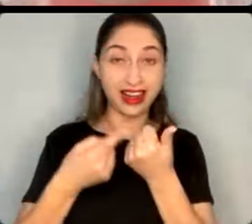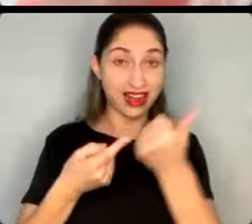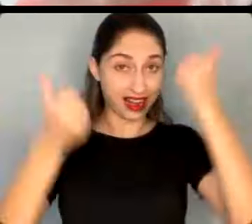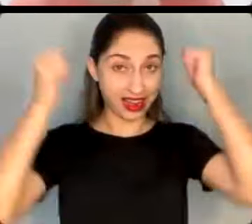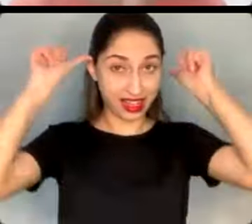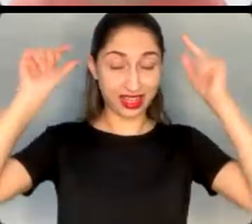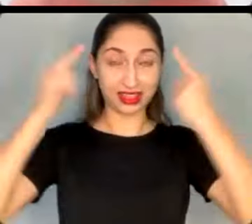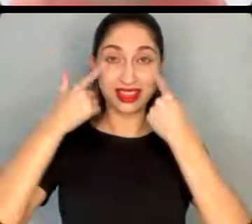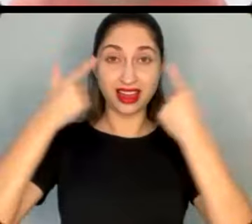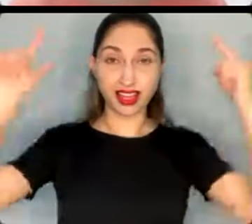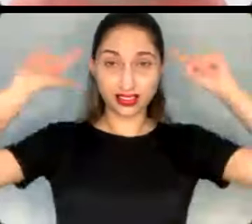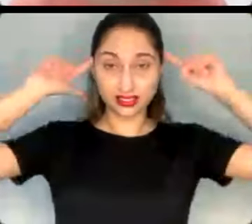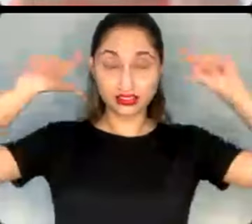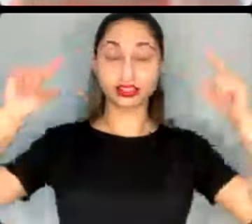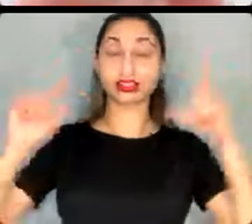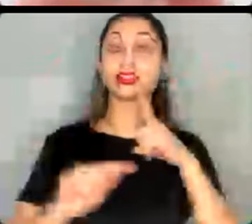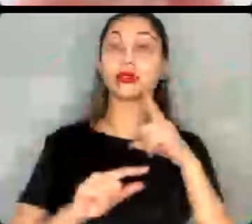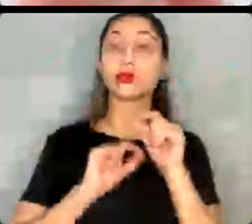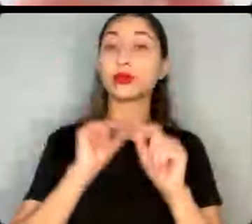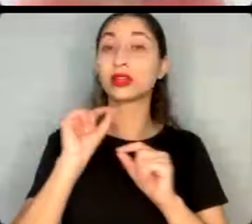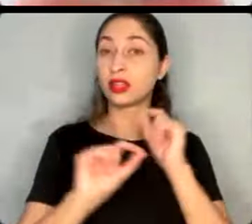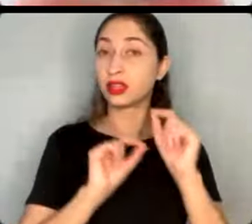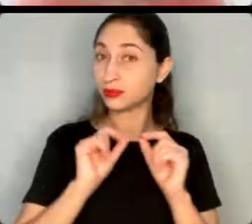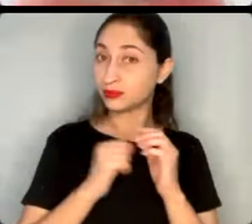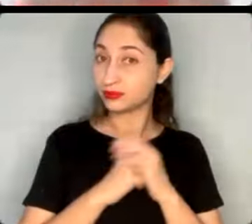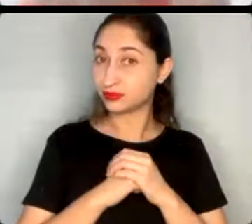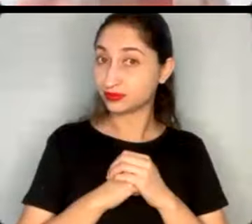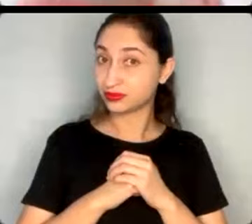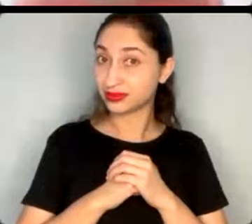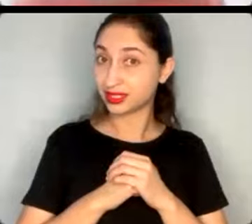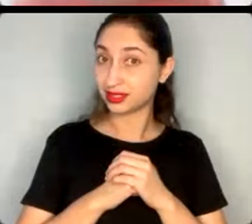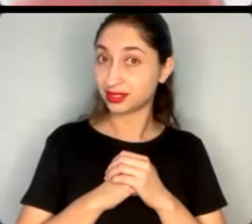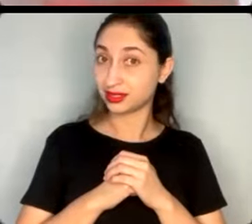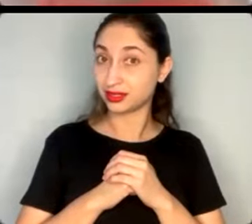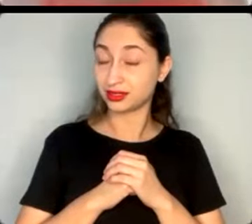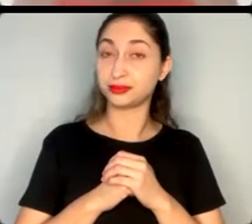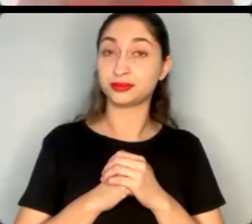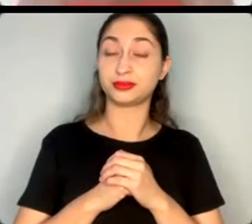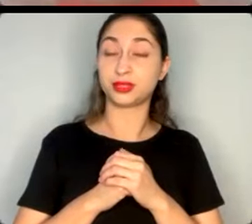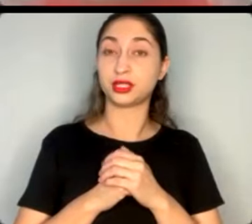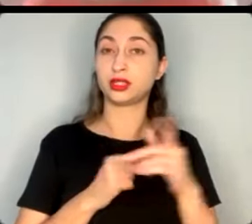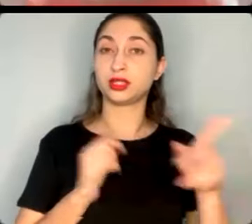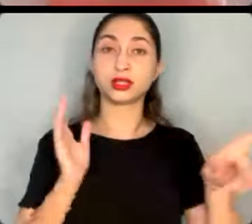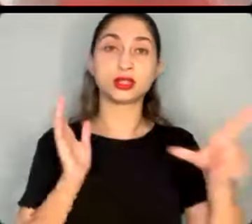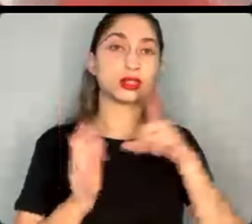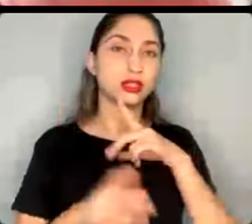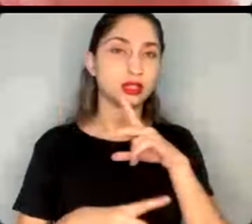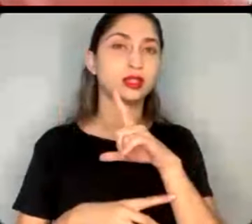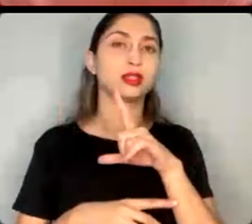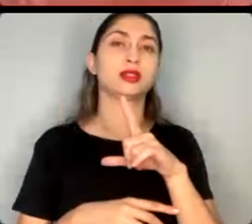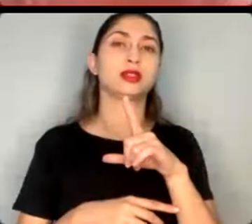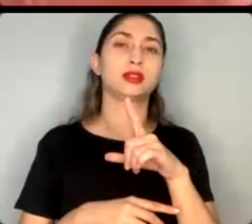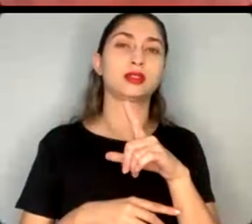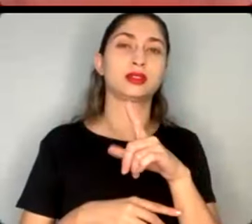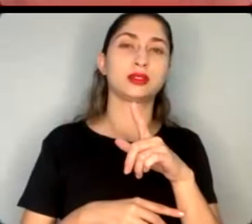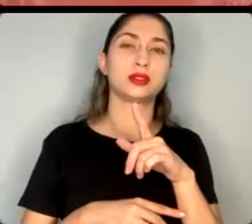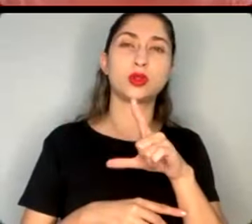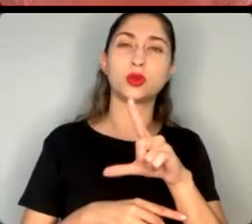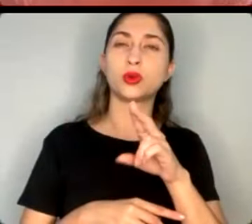cavidade a gente vai ter os recursos, a gente vai ter a lubrificação dessa